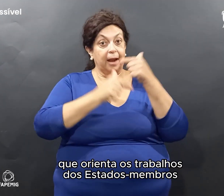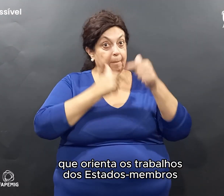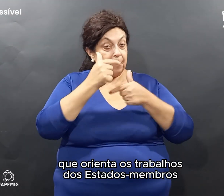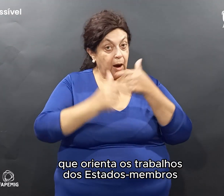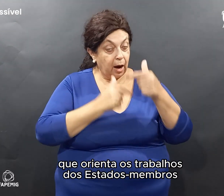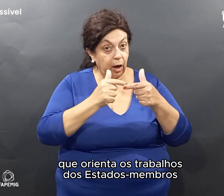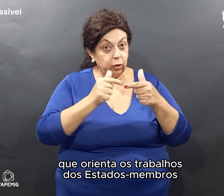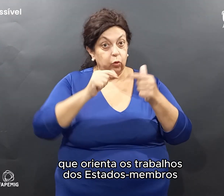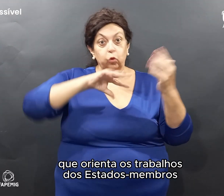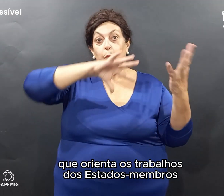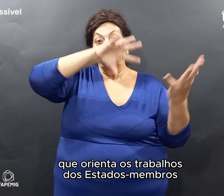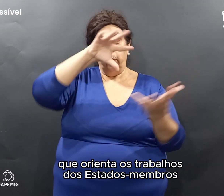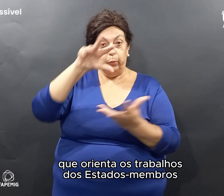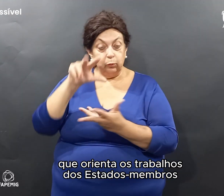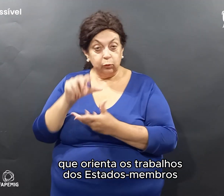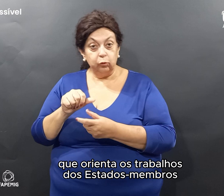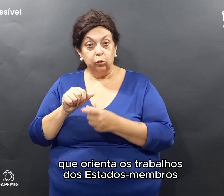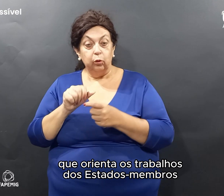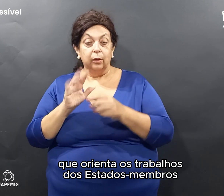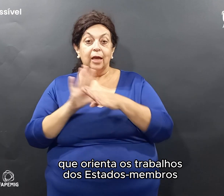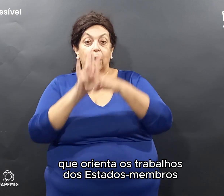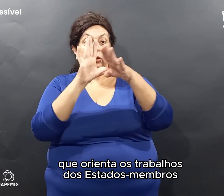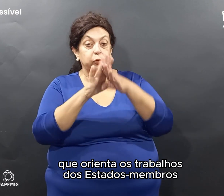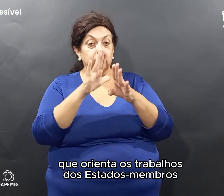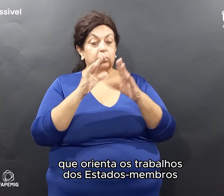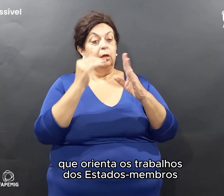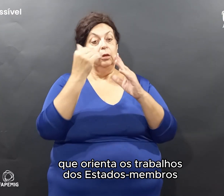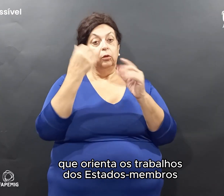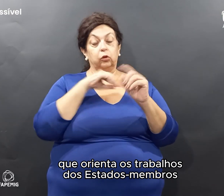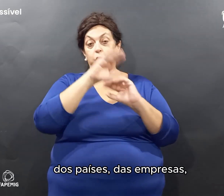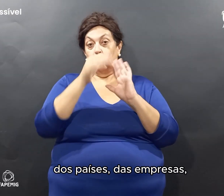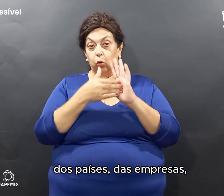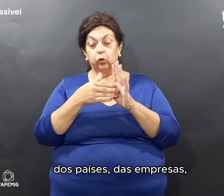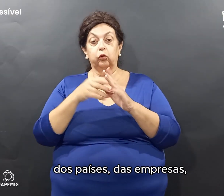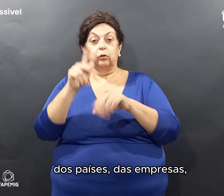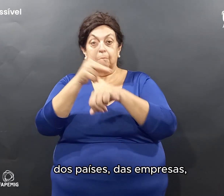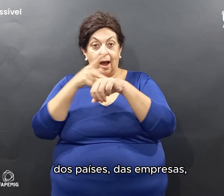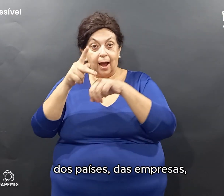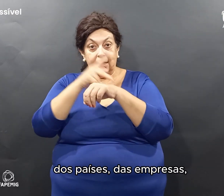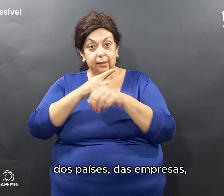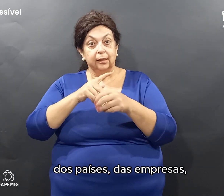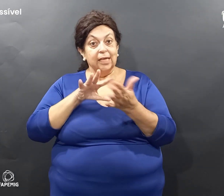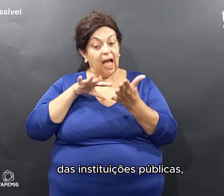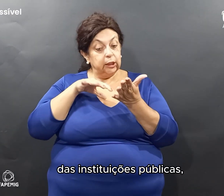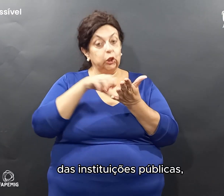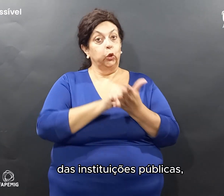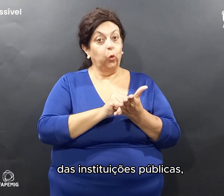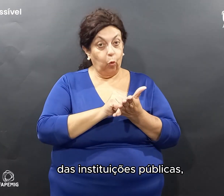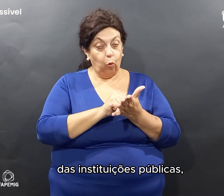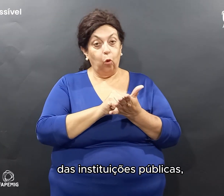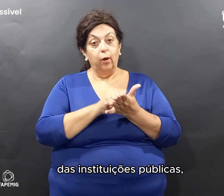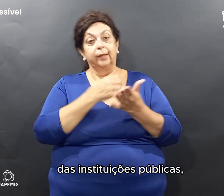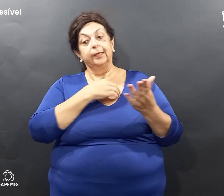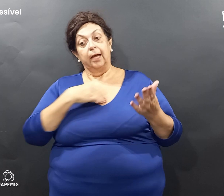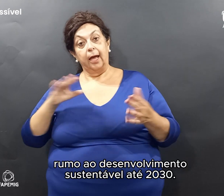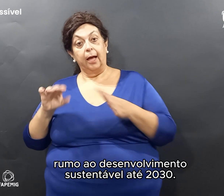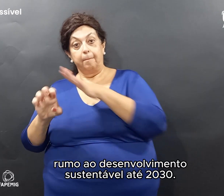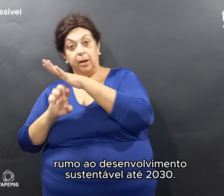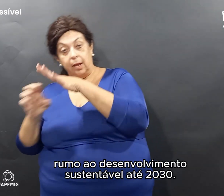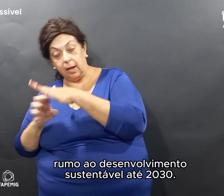trabalhos aí dos Estados-membros, né, dos países, das empresas, das instituições públicas, rumo ao